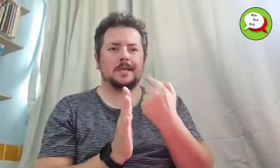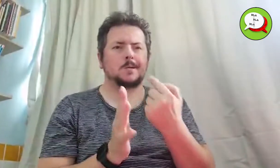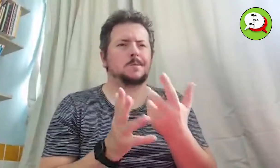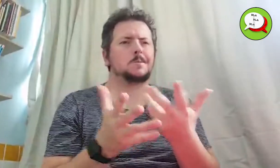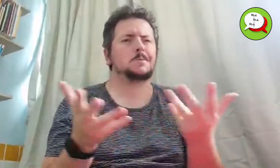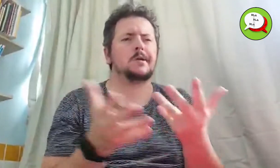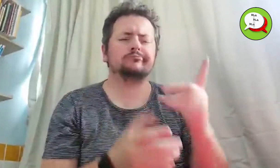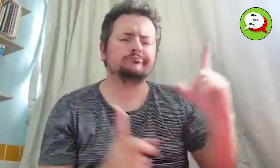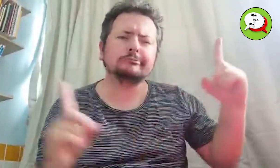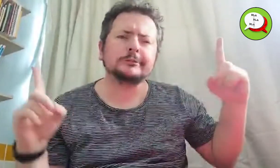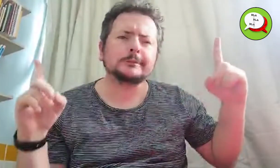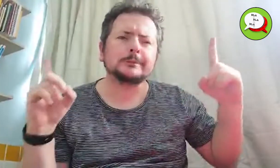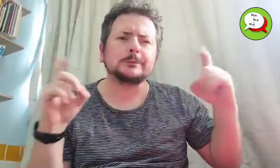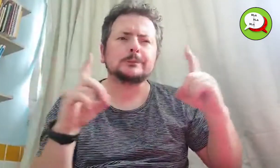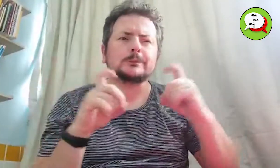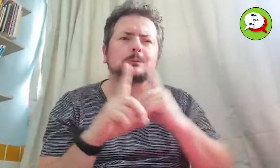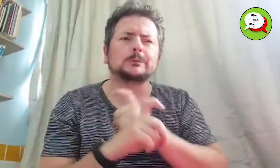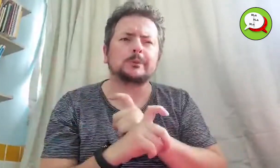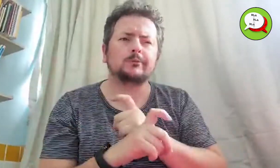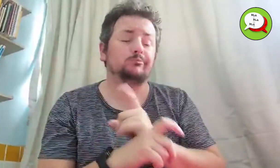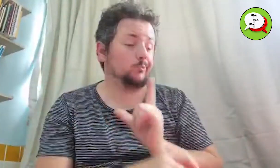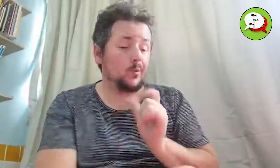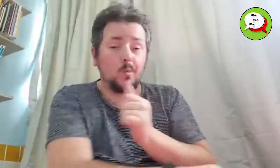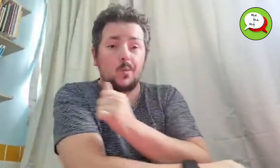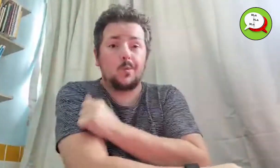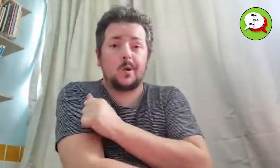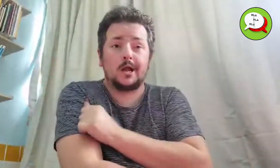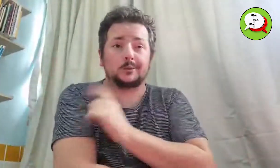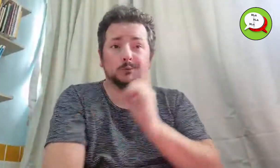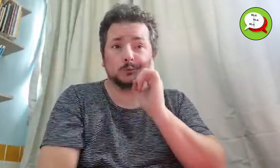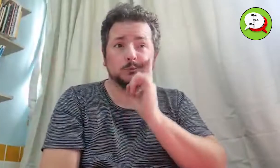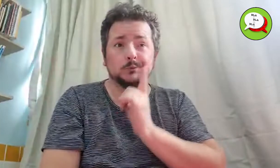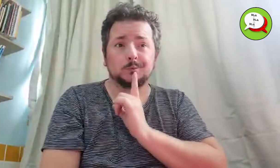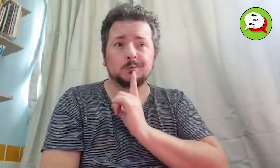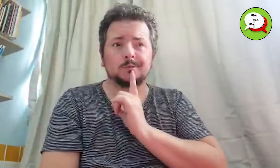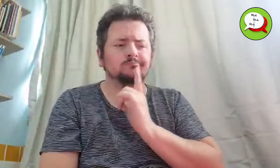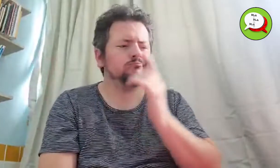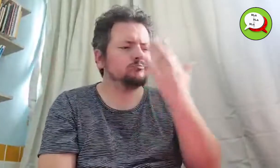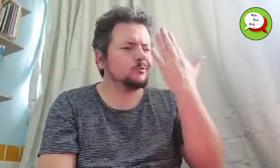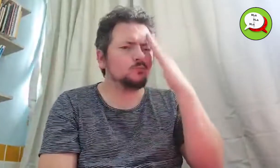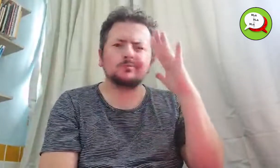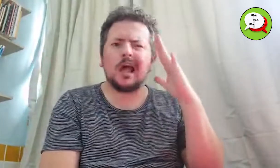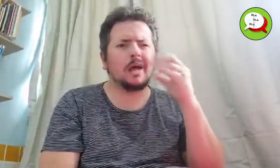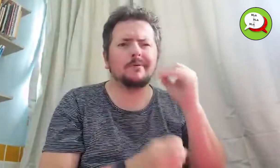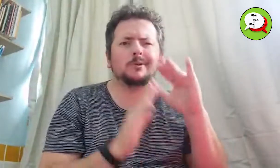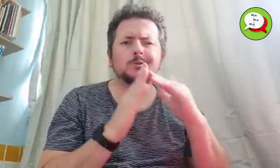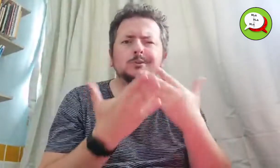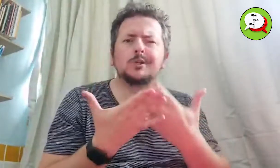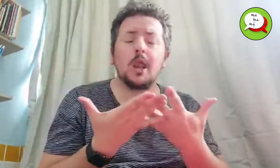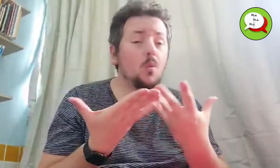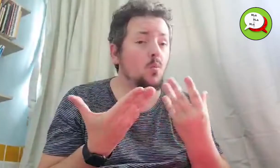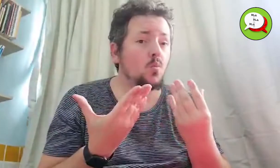pergunta, a gente tem sobre as dificuldades do aluno surdo que não sabe Libras lá na